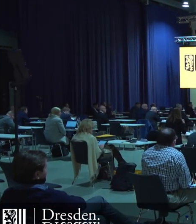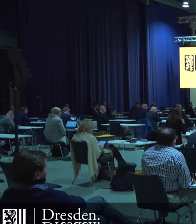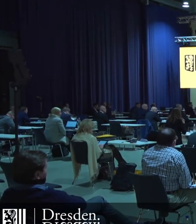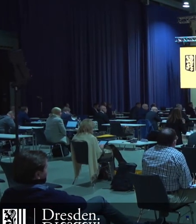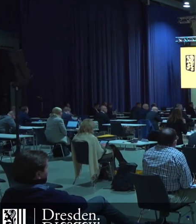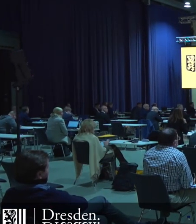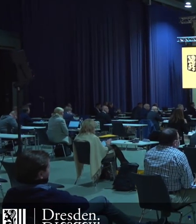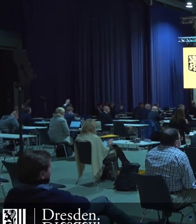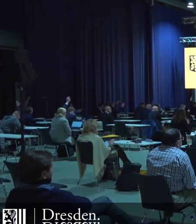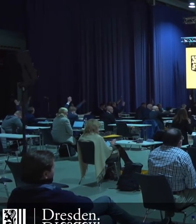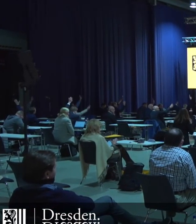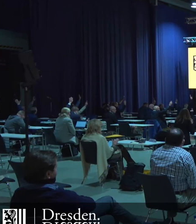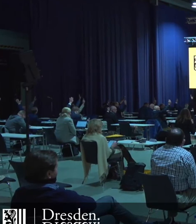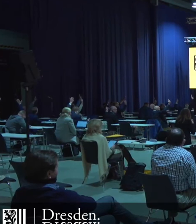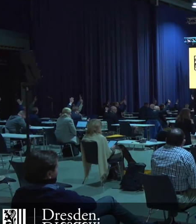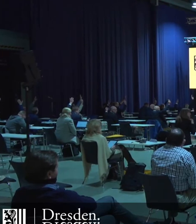Gegenstimmen?